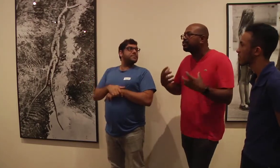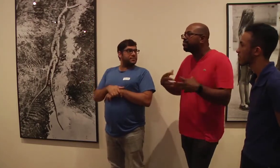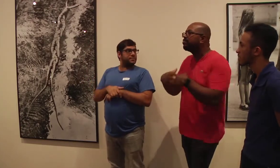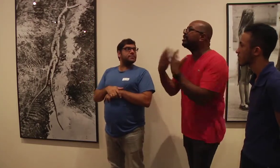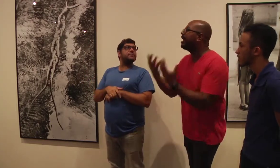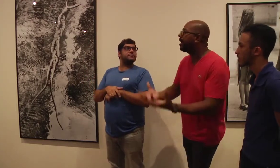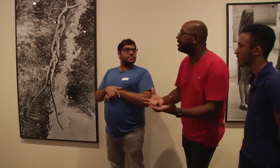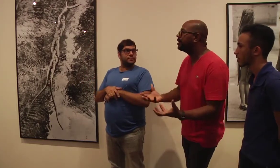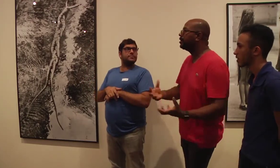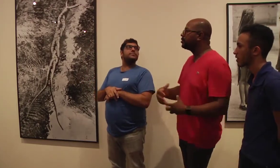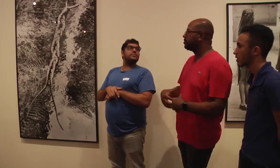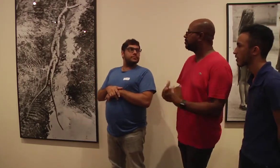uma mulher.